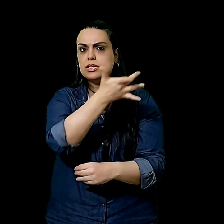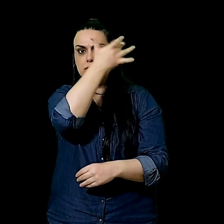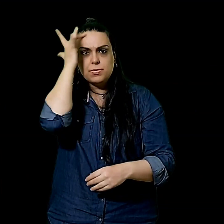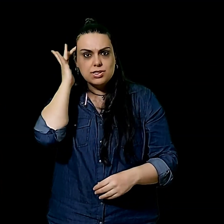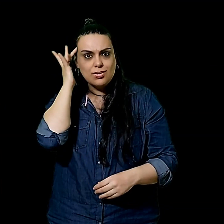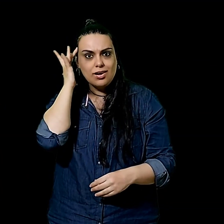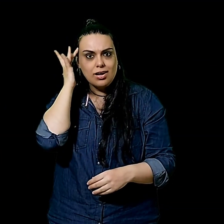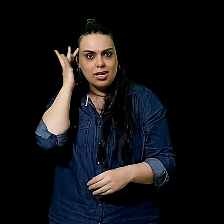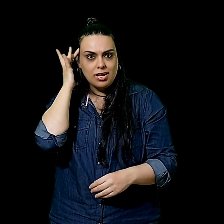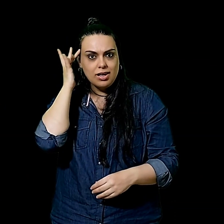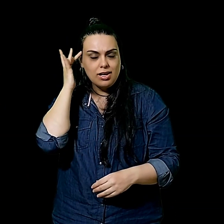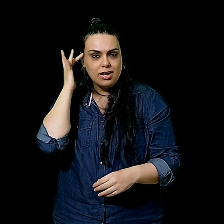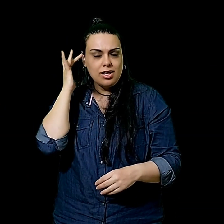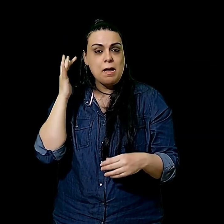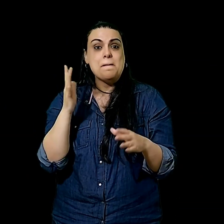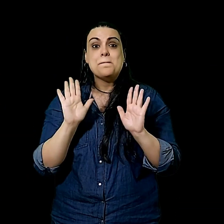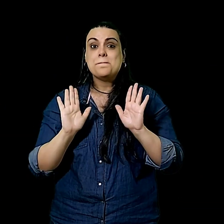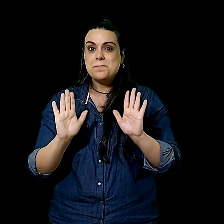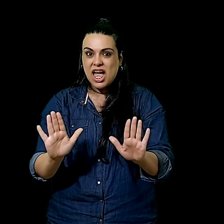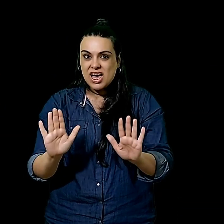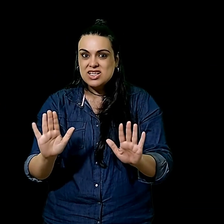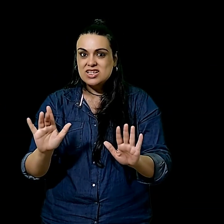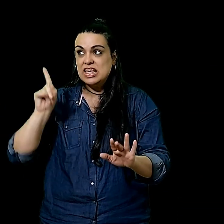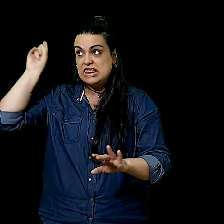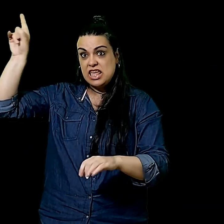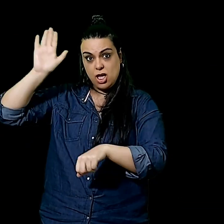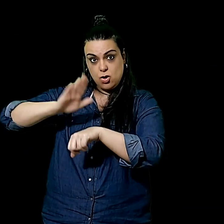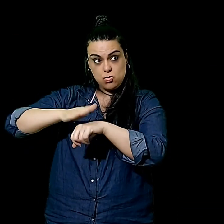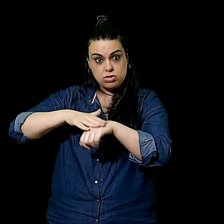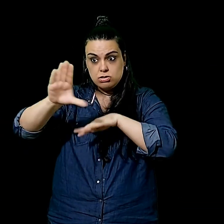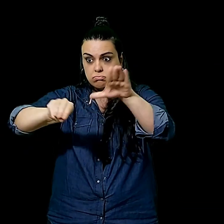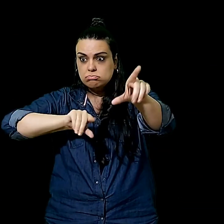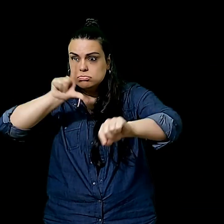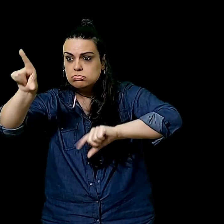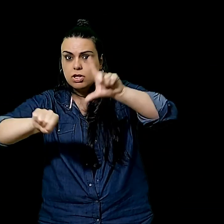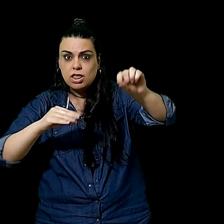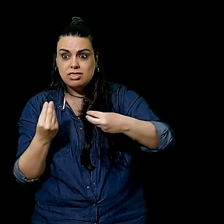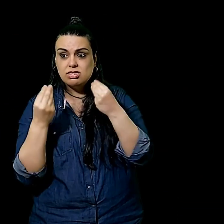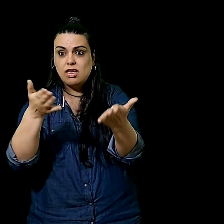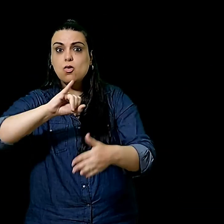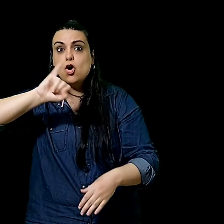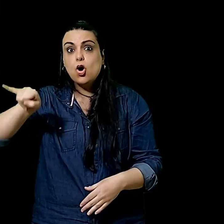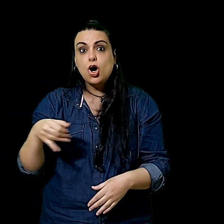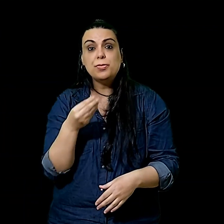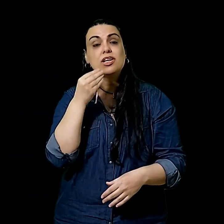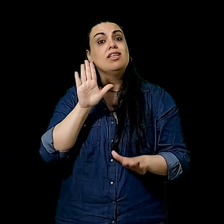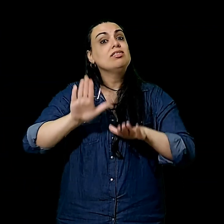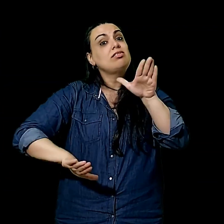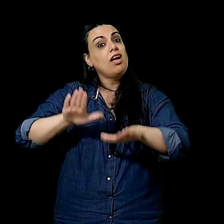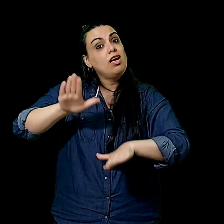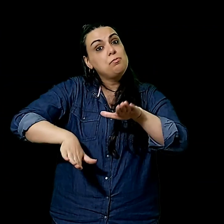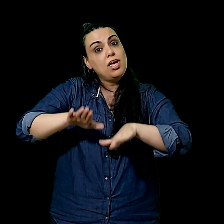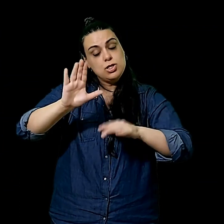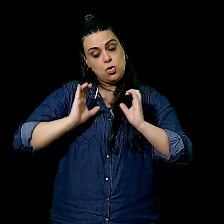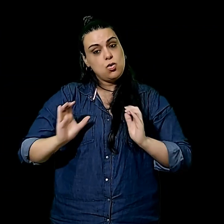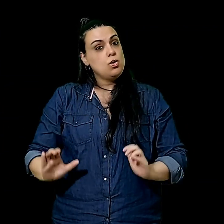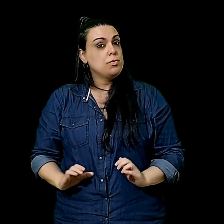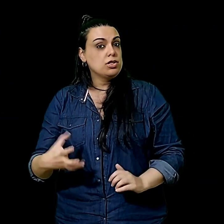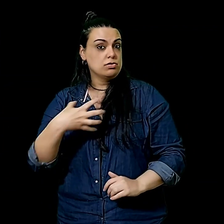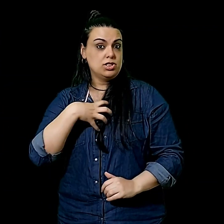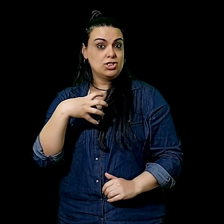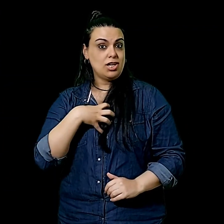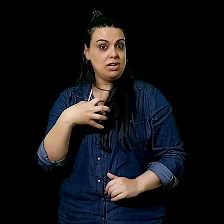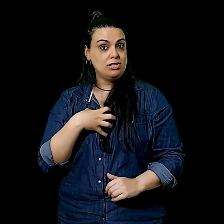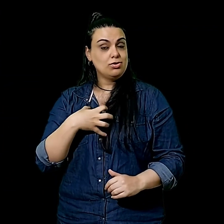a muitos que o Senhor tem dado a oportunidade, depende do comportamento deles,